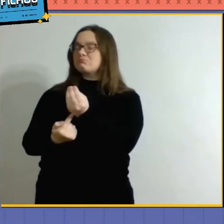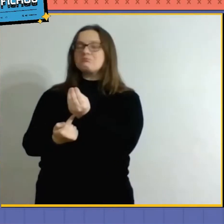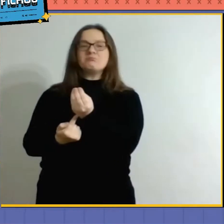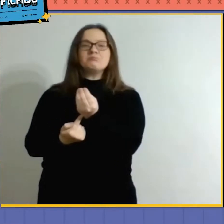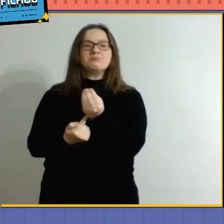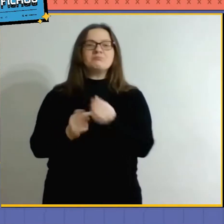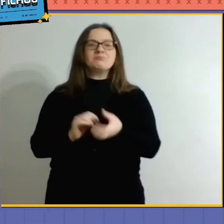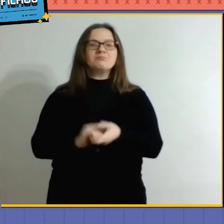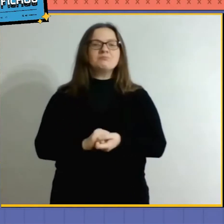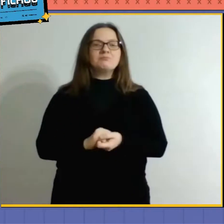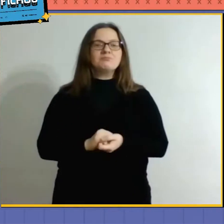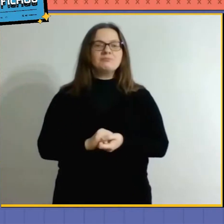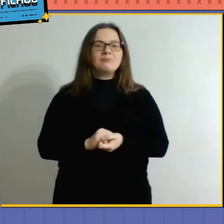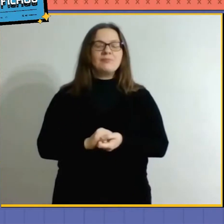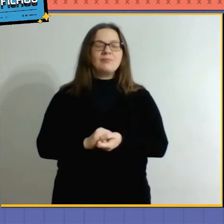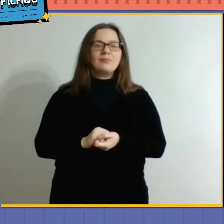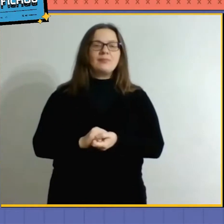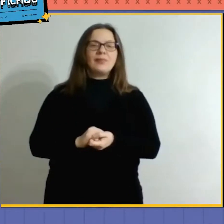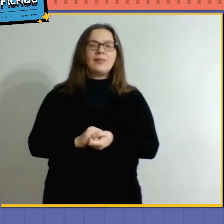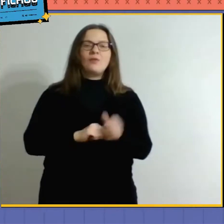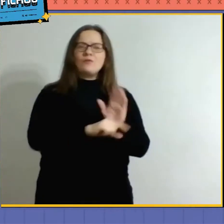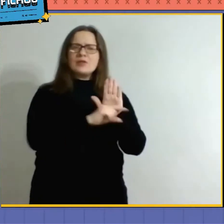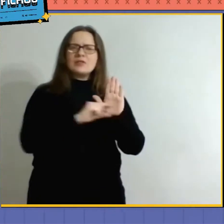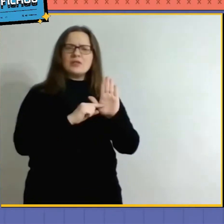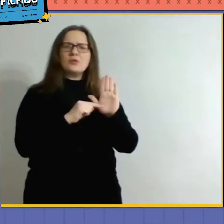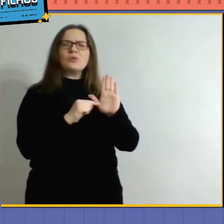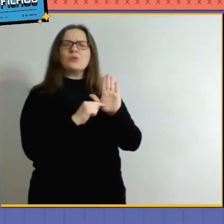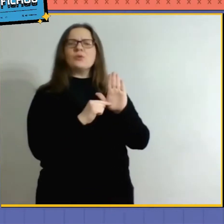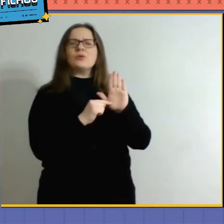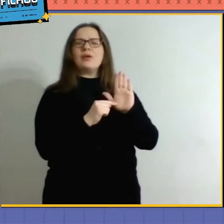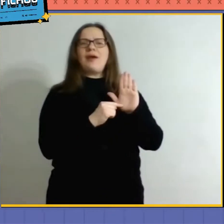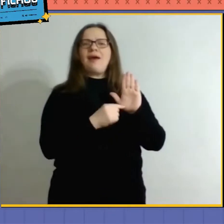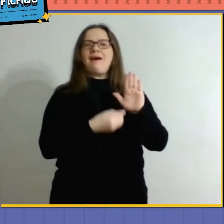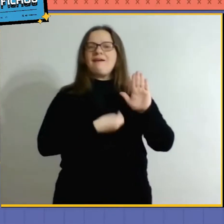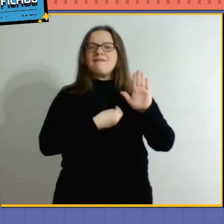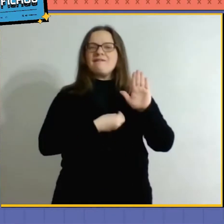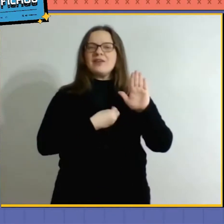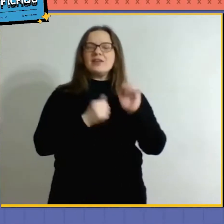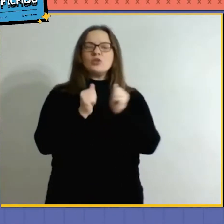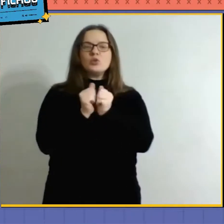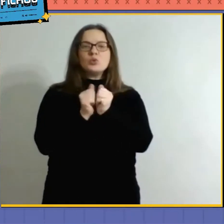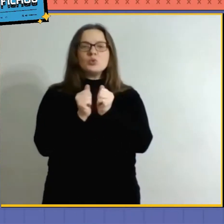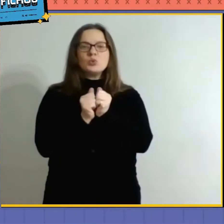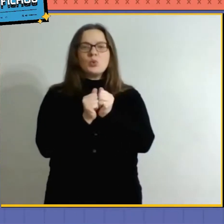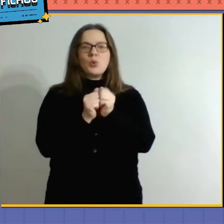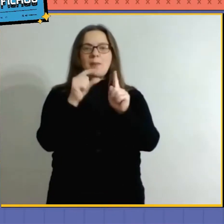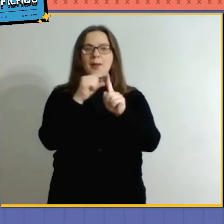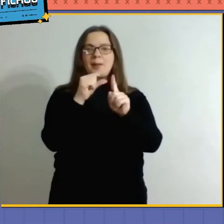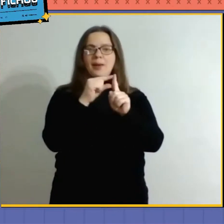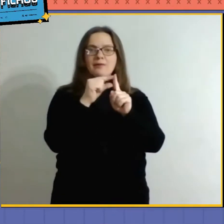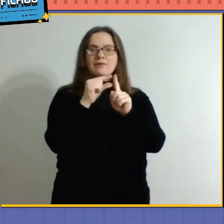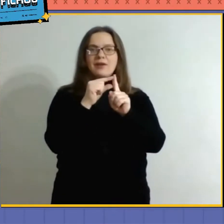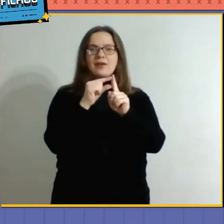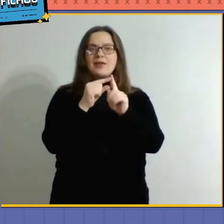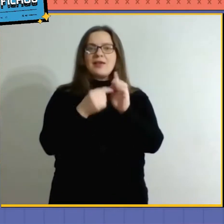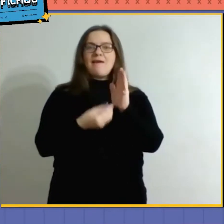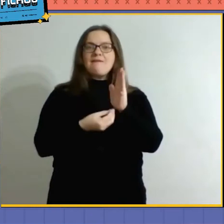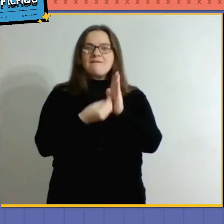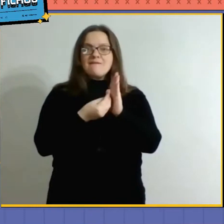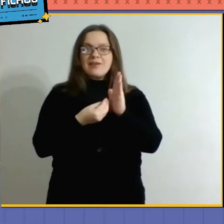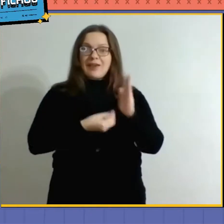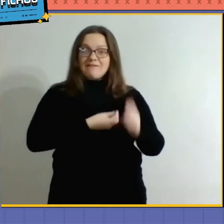estava nele na palavra EA vida era a luz dos homens então você como filho de Deus